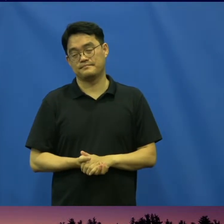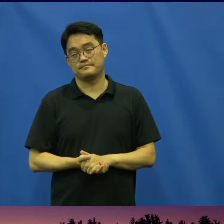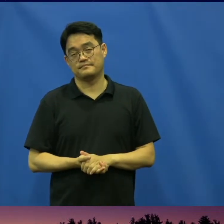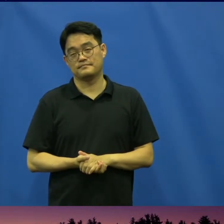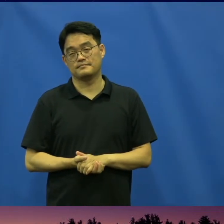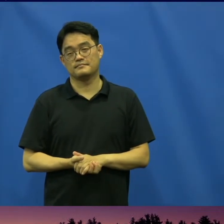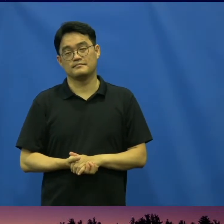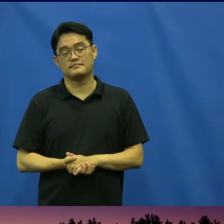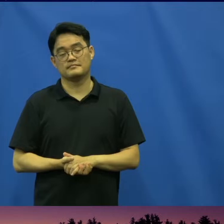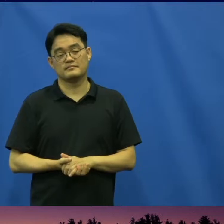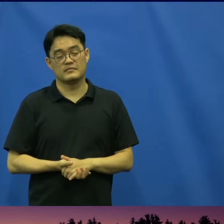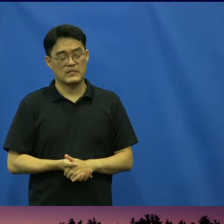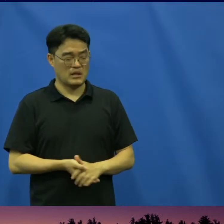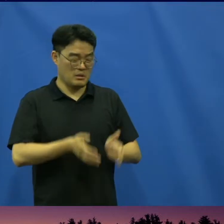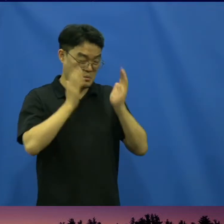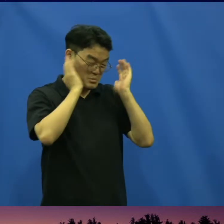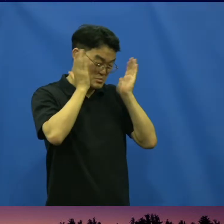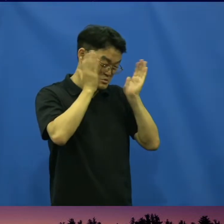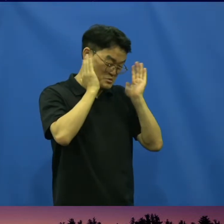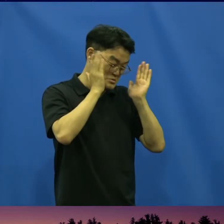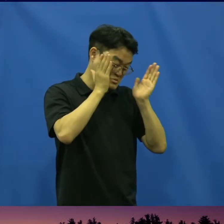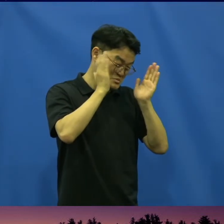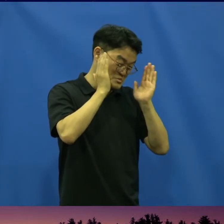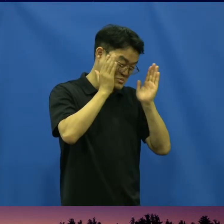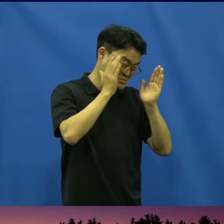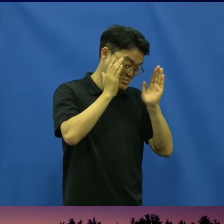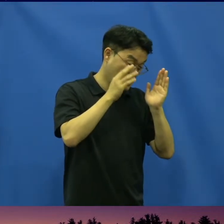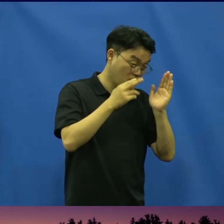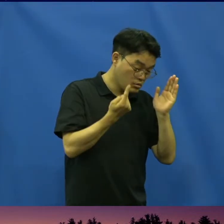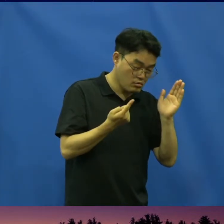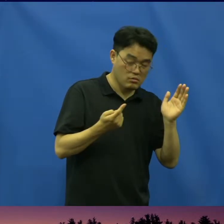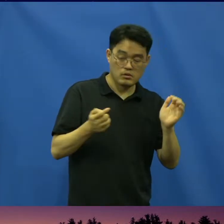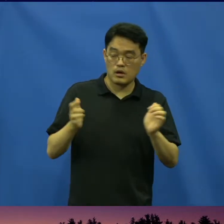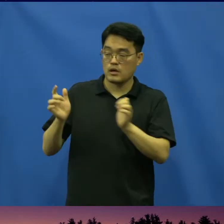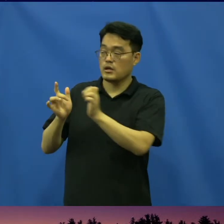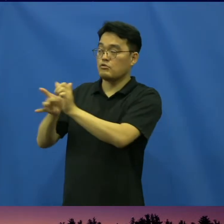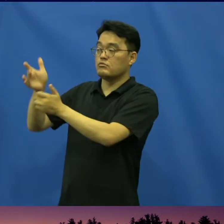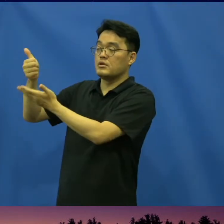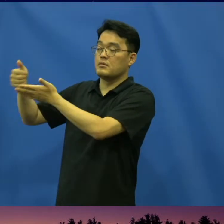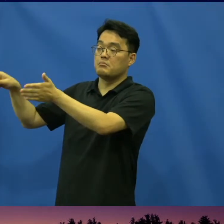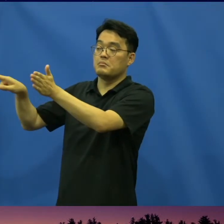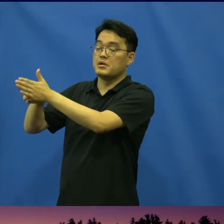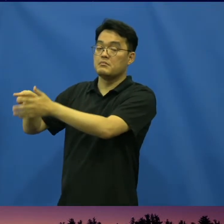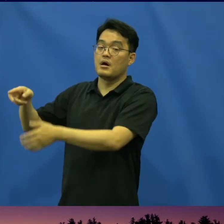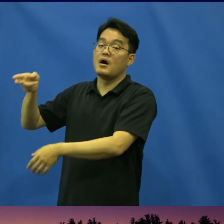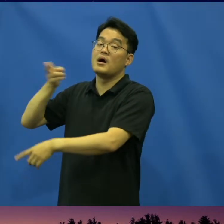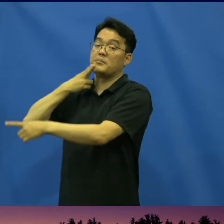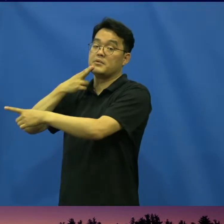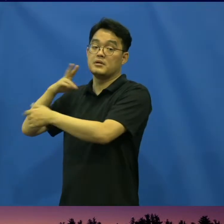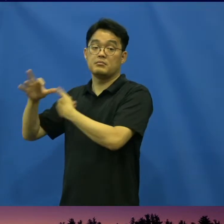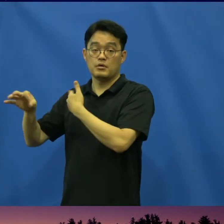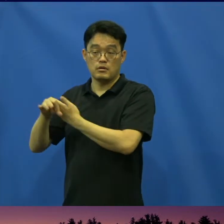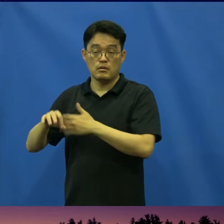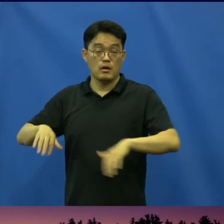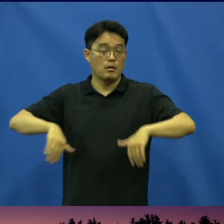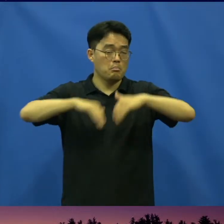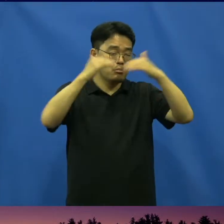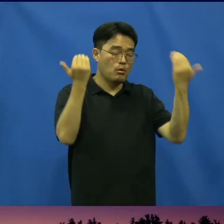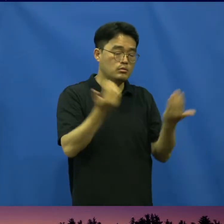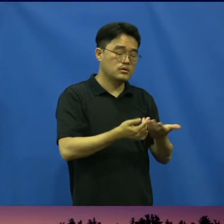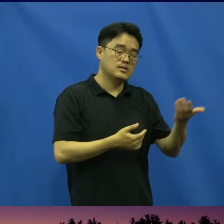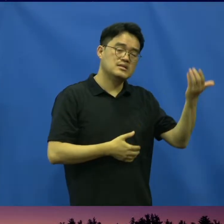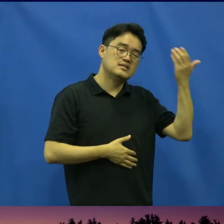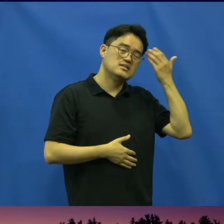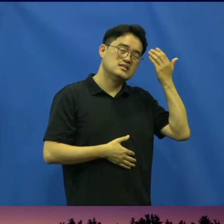공부 아무리 해봐요. 내가 그리스도 안에 있지 않고, 그리스도 안에서 내 존재를 발견하지 않고, 내가 왜 하나님이